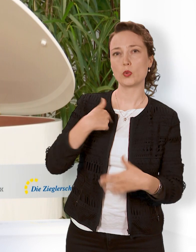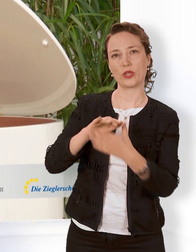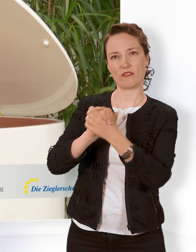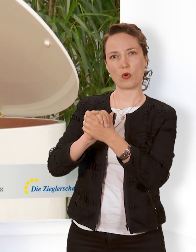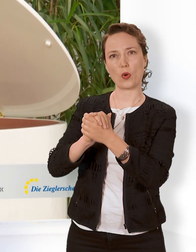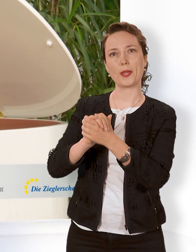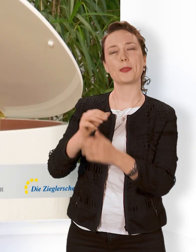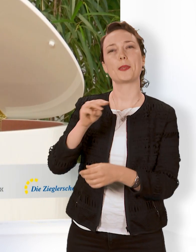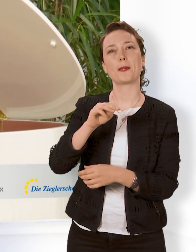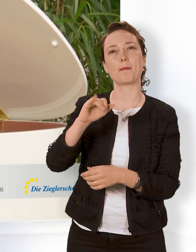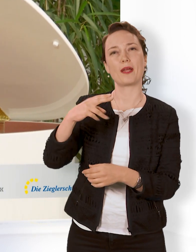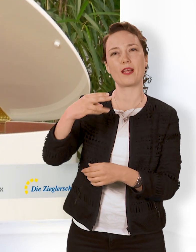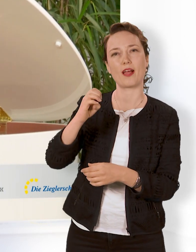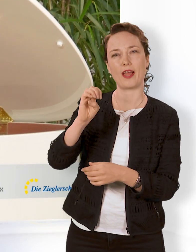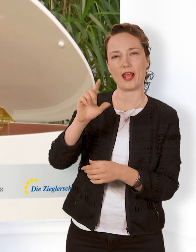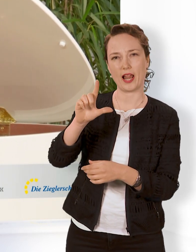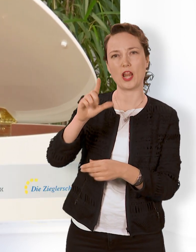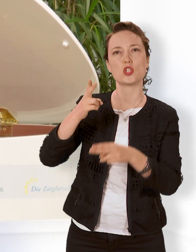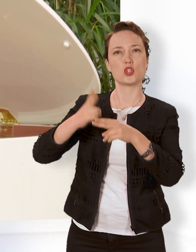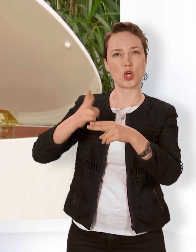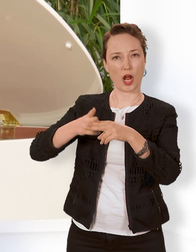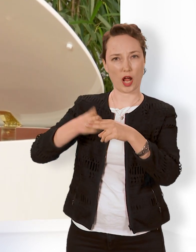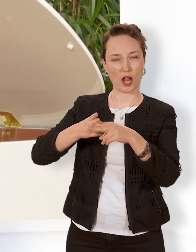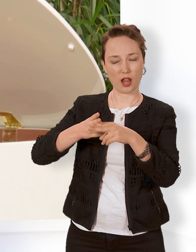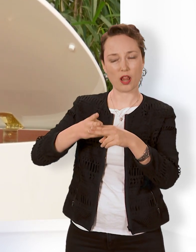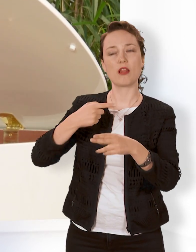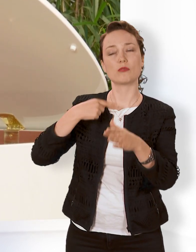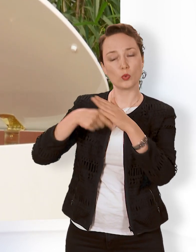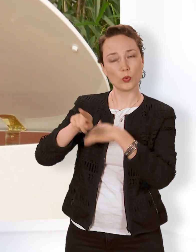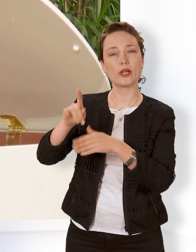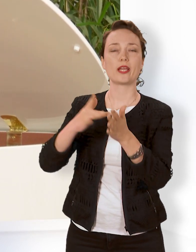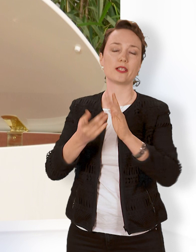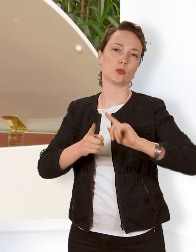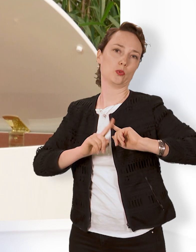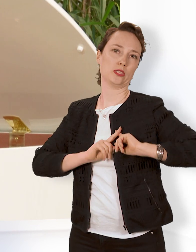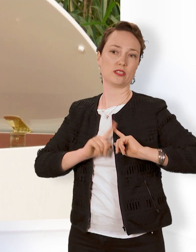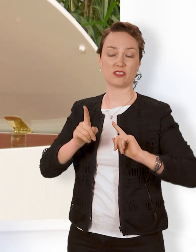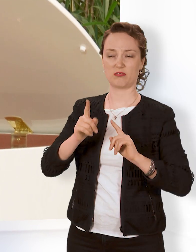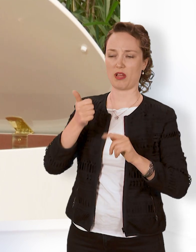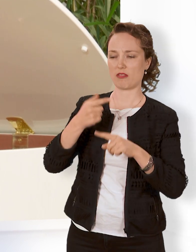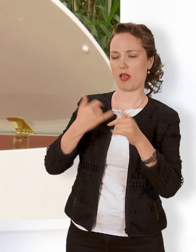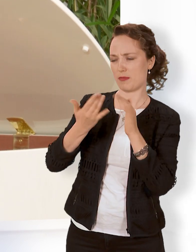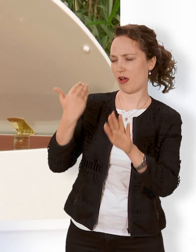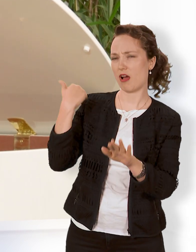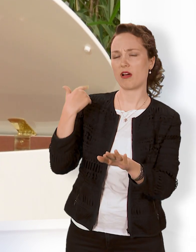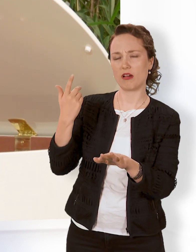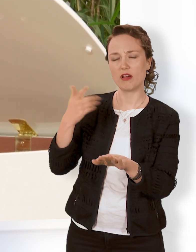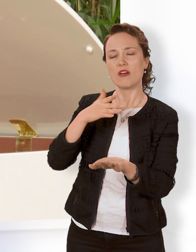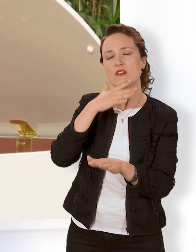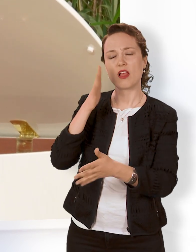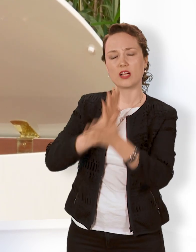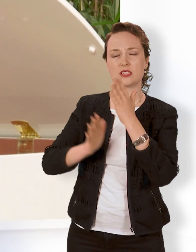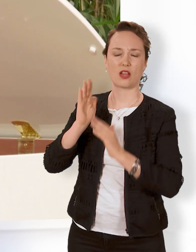den Michael Stahl, zu Jesus gefunden. Der hat mir vor 1,5 Jahren viel von ihm erzählt. Und da ich 7, 8 Jahre